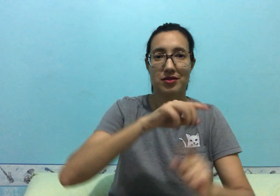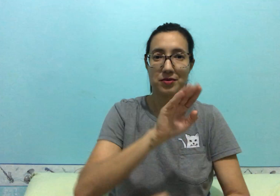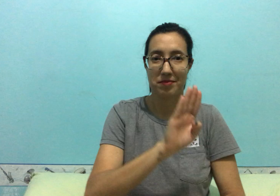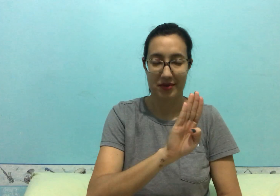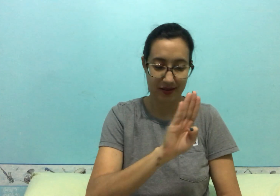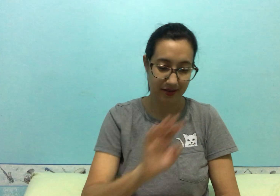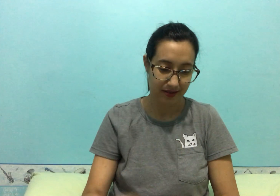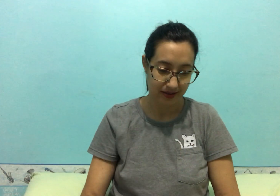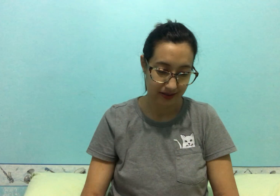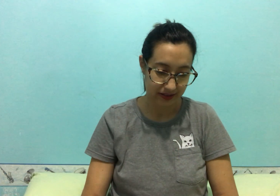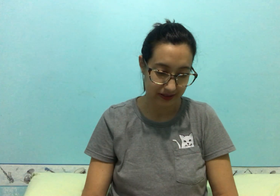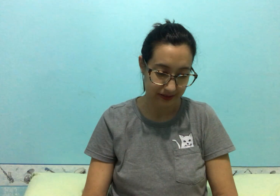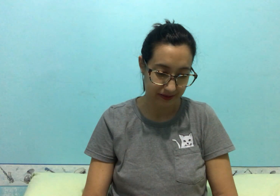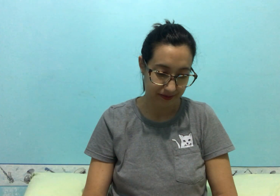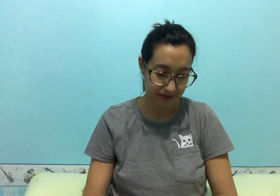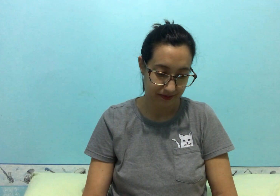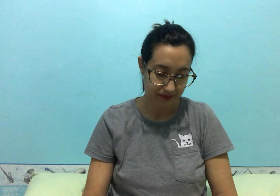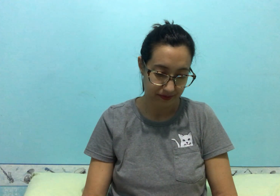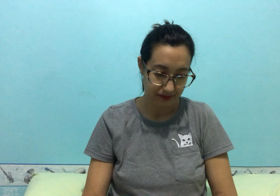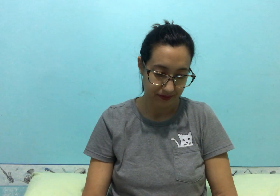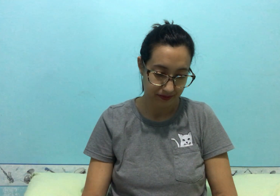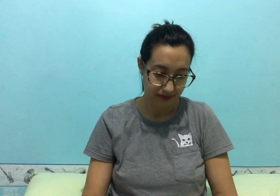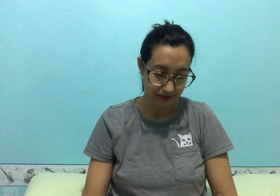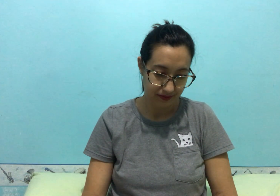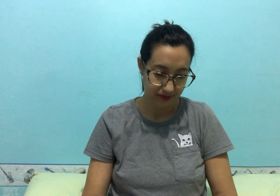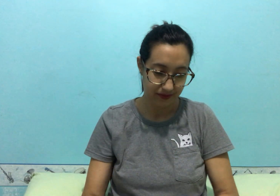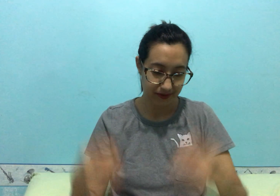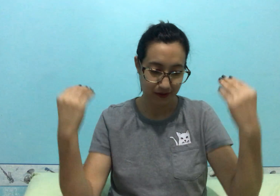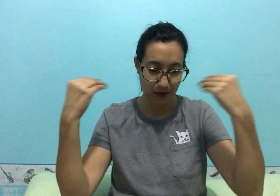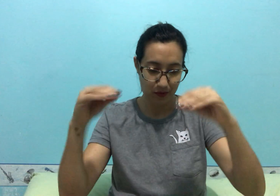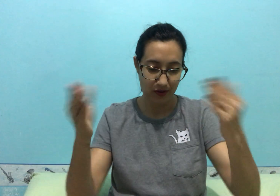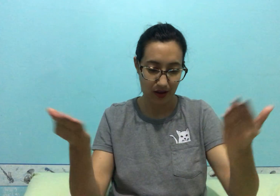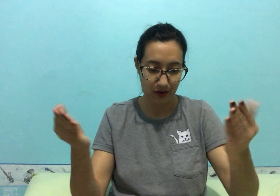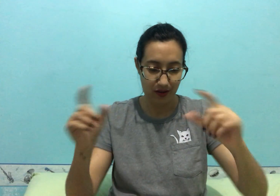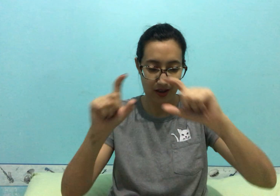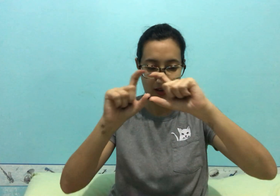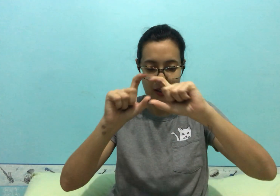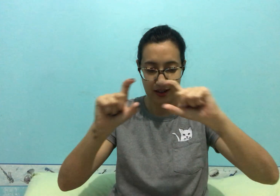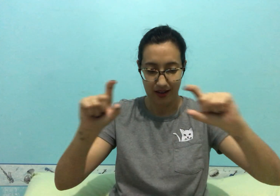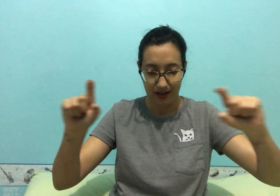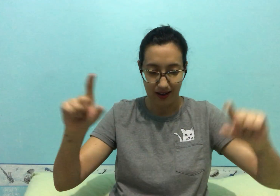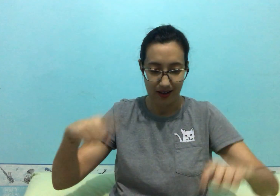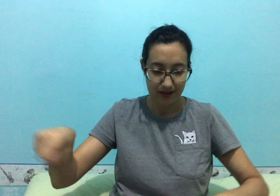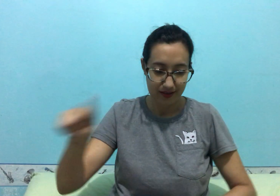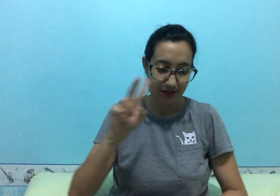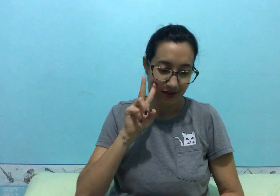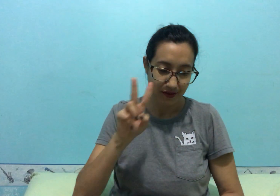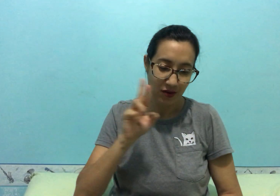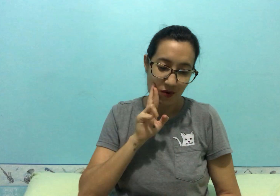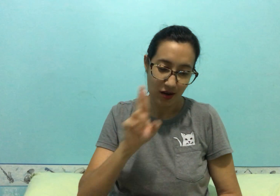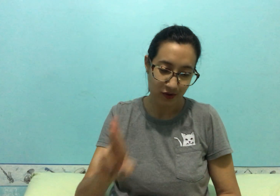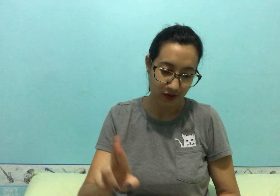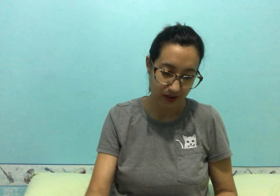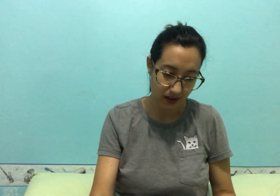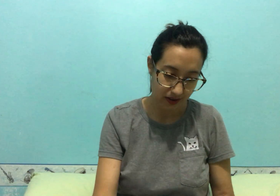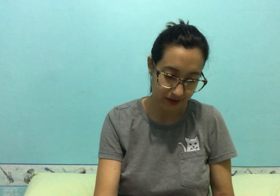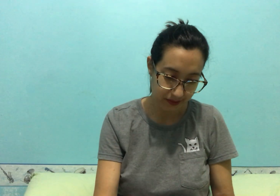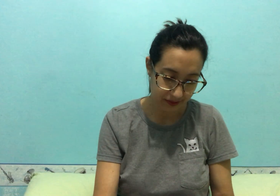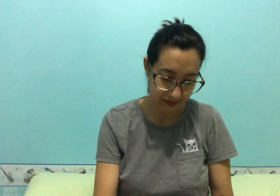B. E vamos colocar esse B aqui em evidência. Então, ficamos com B, A, não A ou A. E nós sabemos que isso aqui vai dar